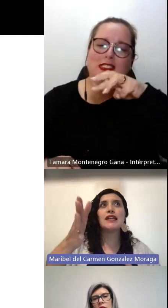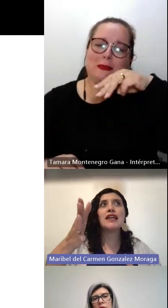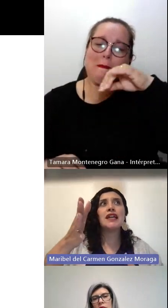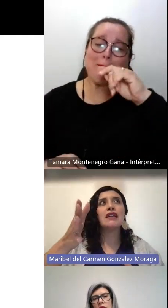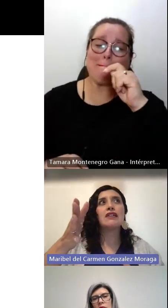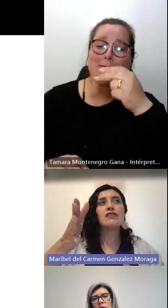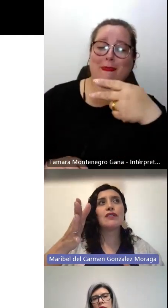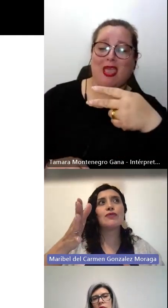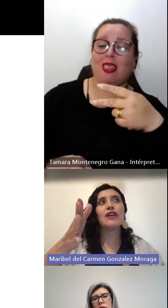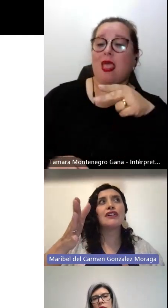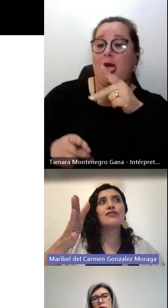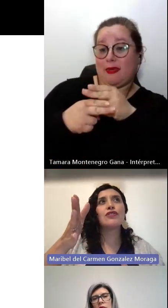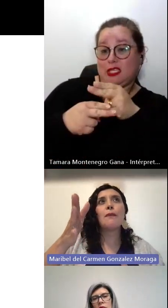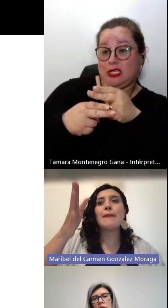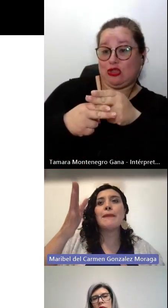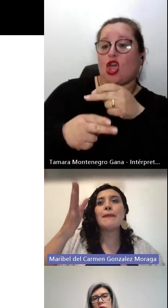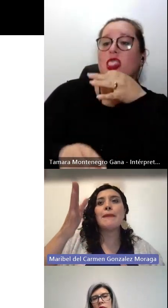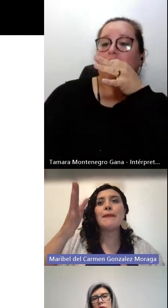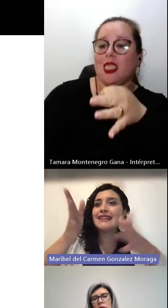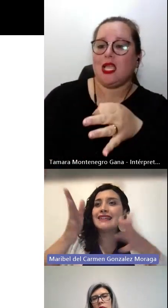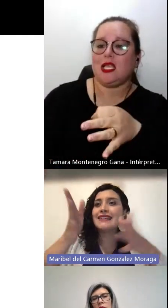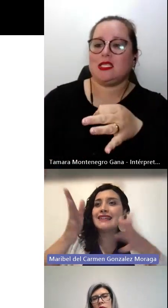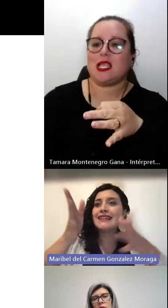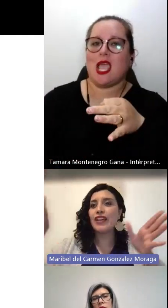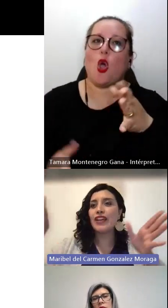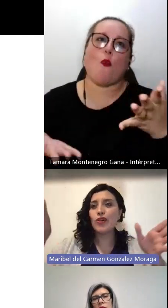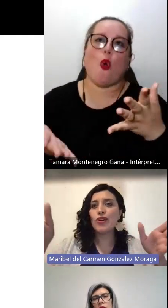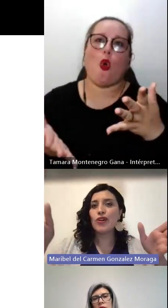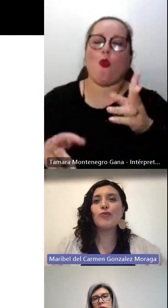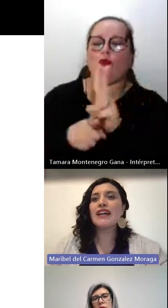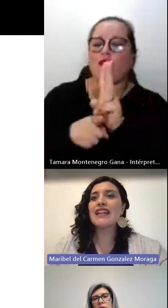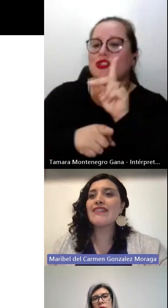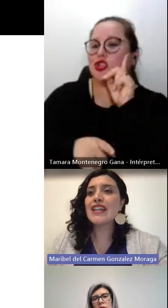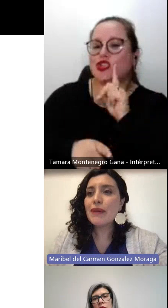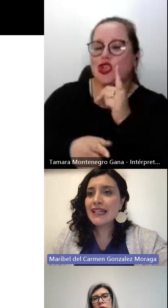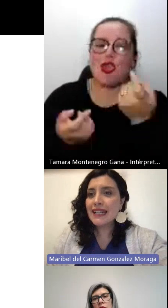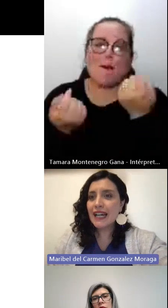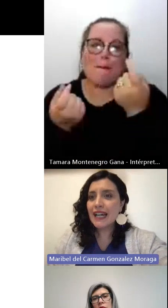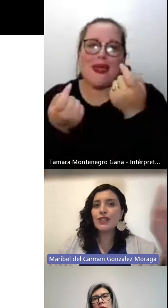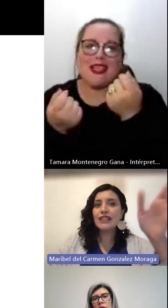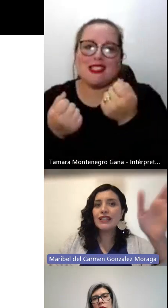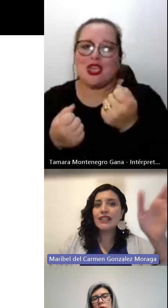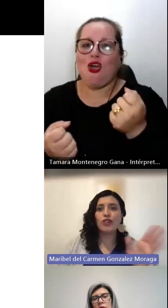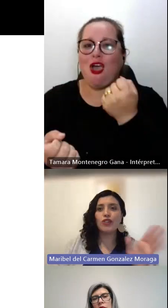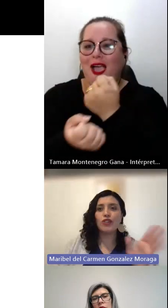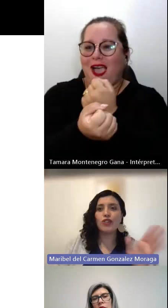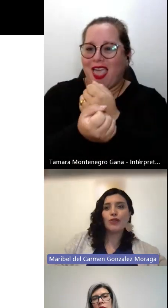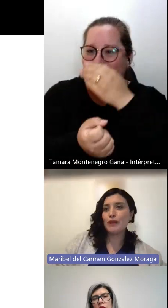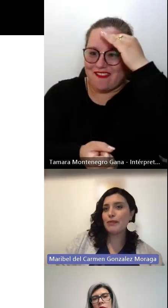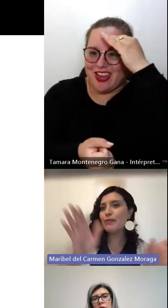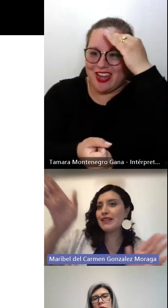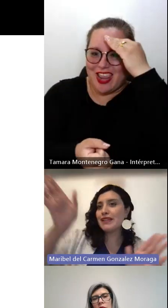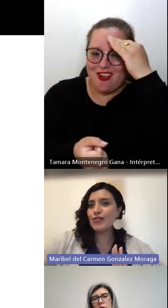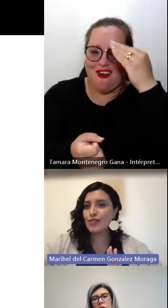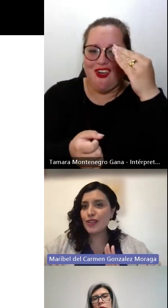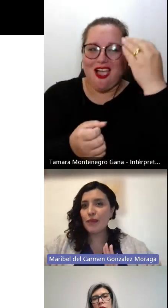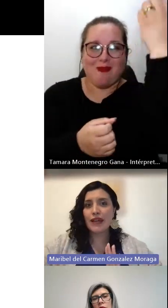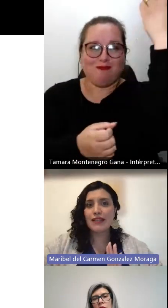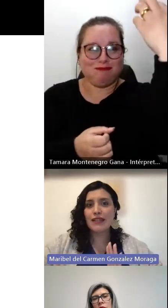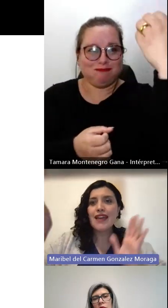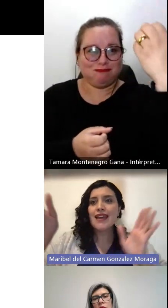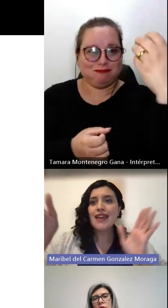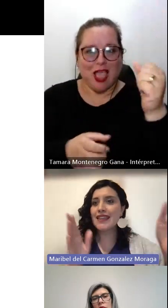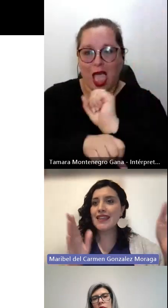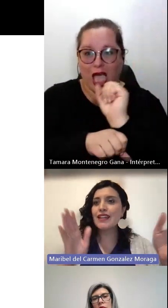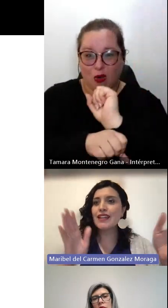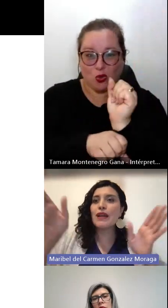como si los educadores sordos manejaran el tráfico, como un carabinero manejando el tráfico, pasa uno primero, pasa otro